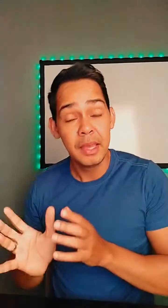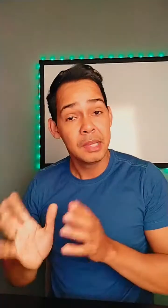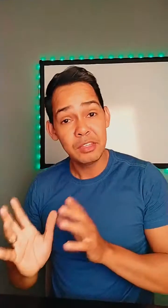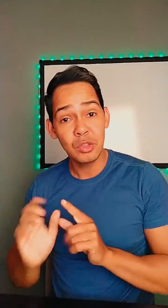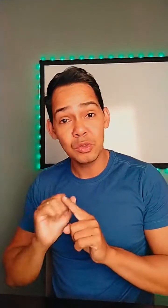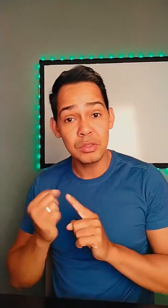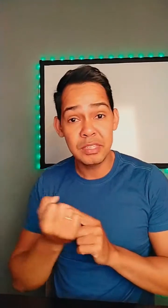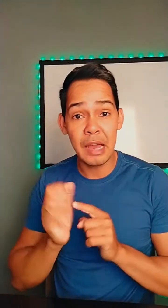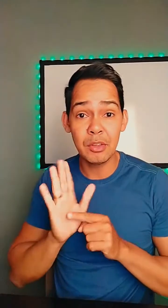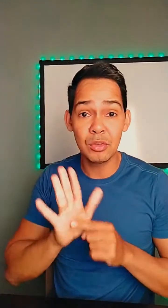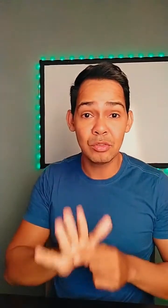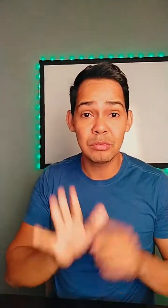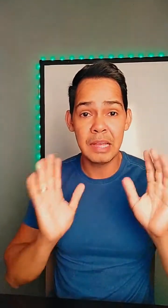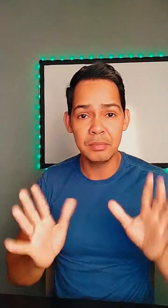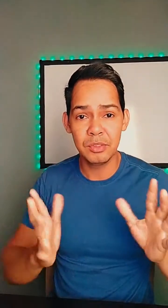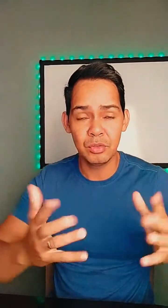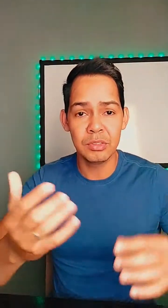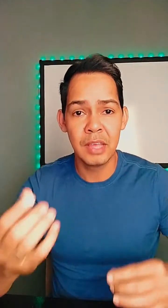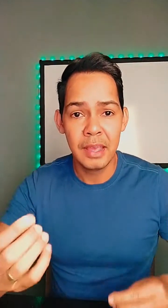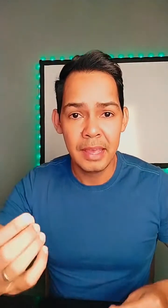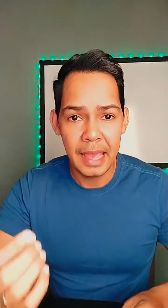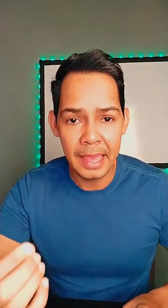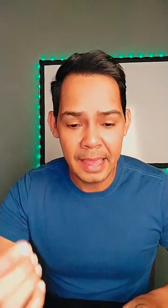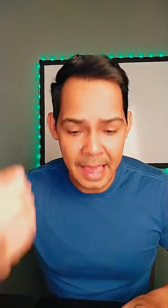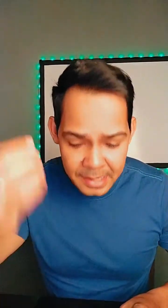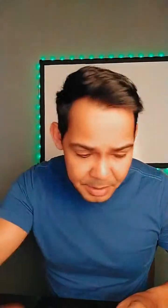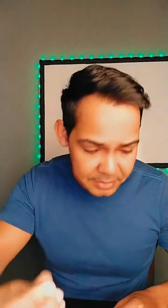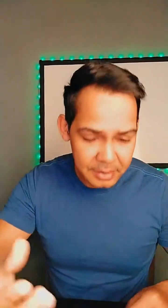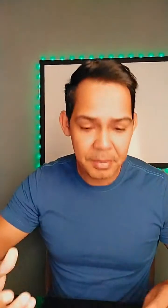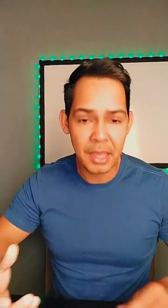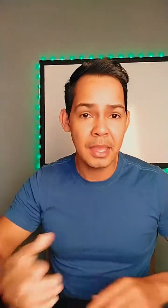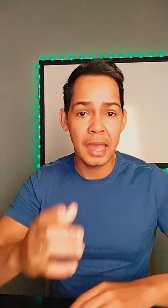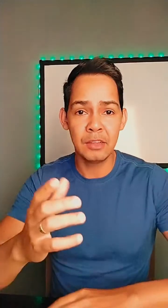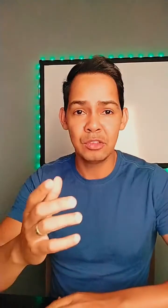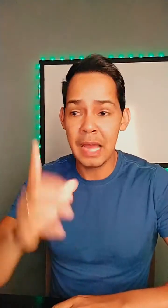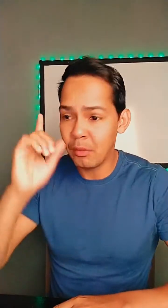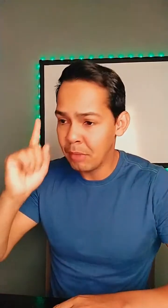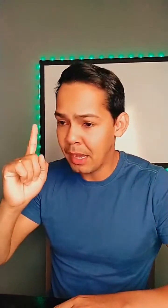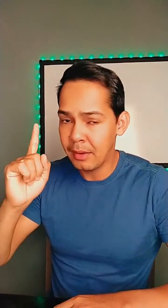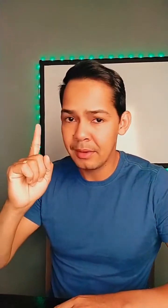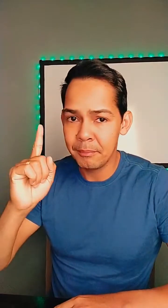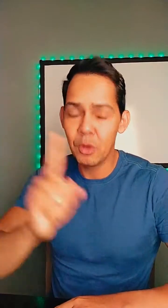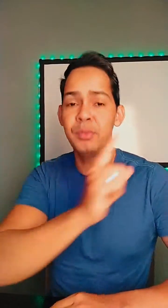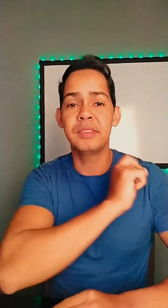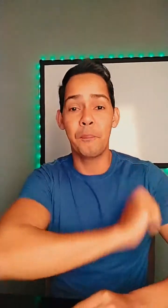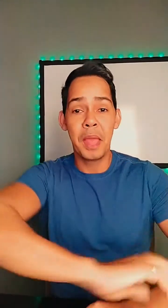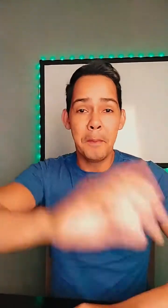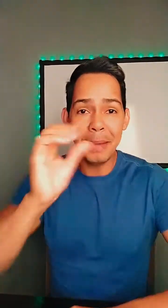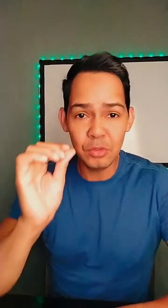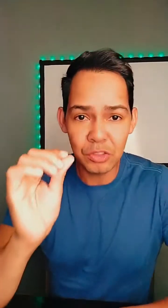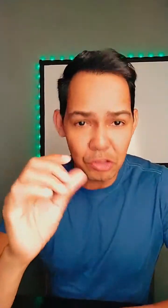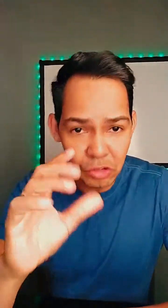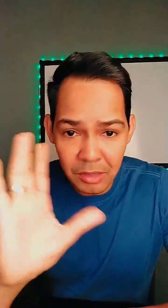só social, não é só ajudar as pessoas. A Libras também, ela te dá uma profissão. Mas hoje a gente não vai falar